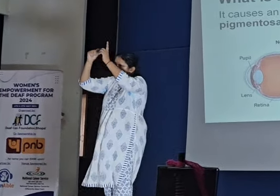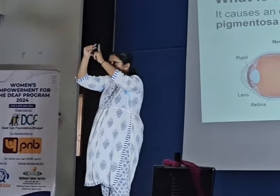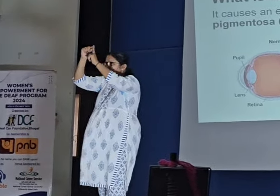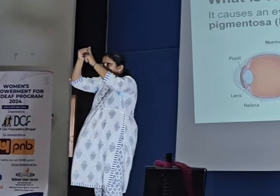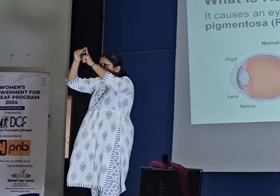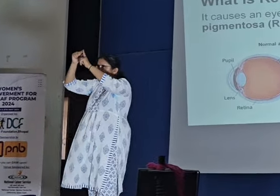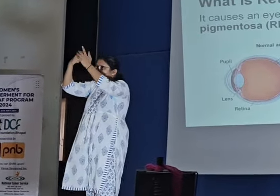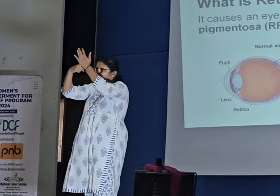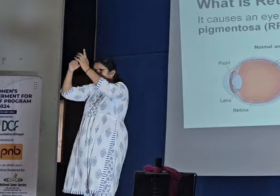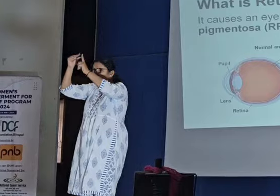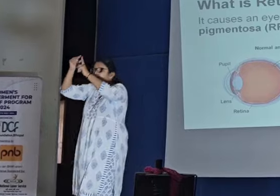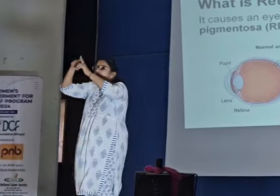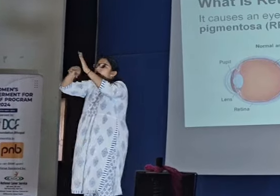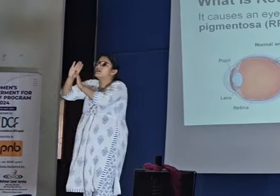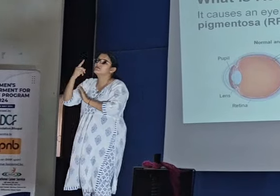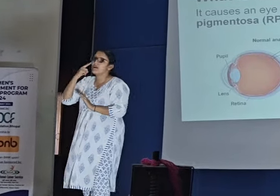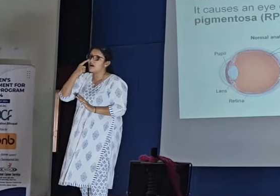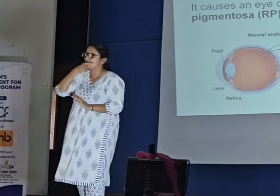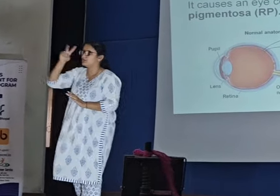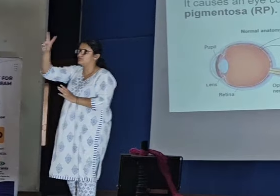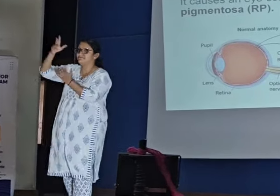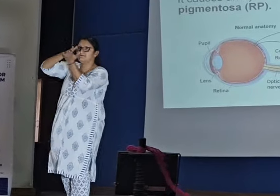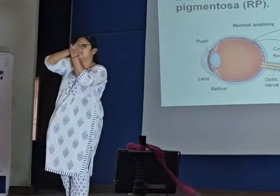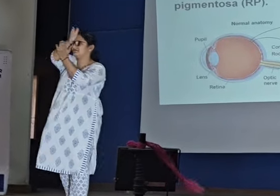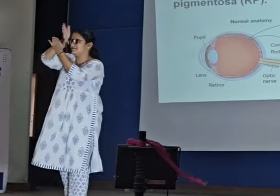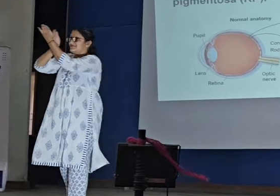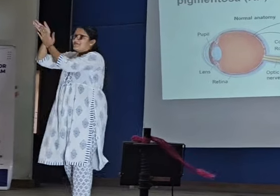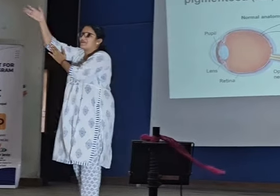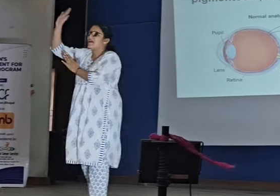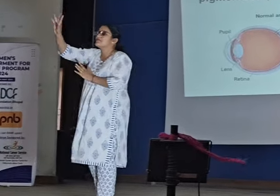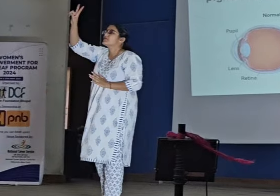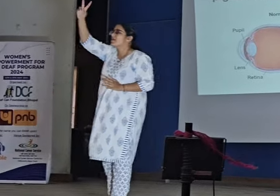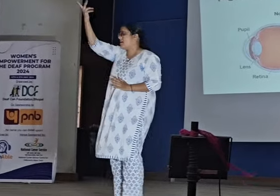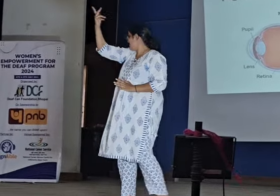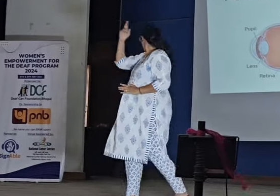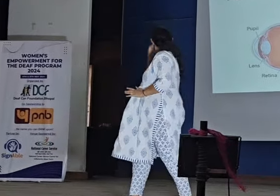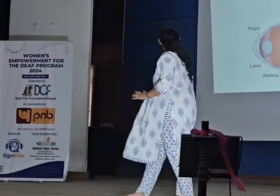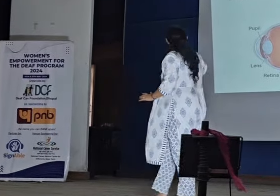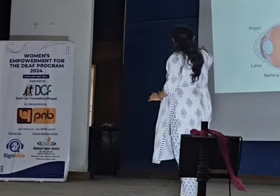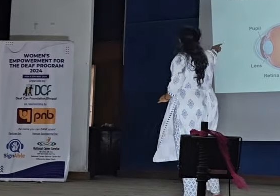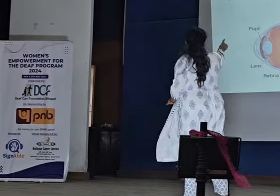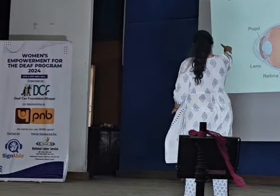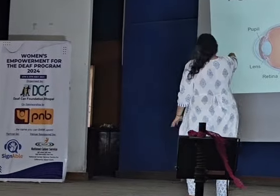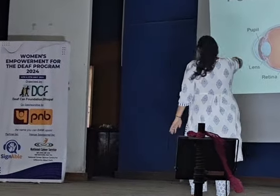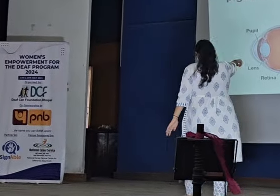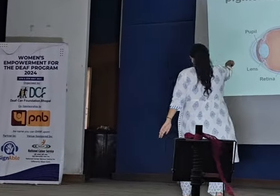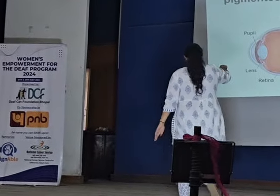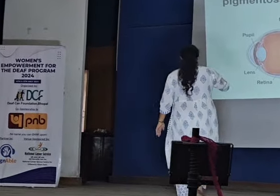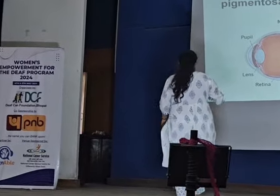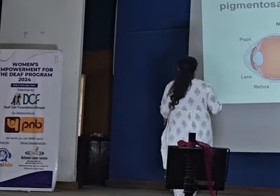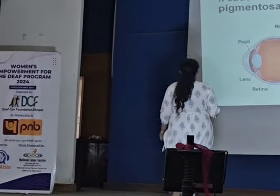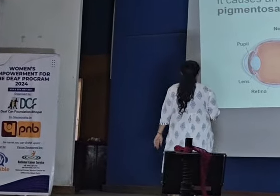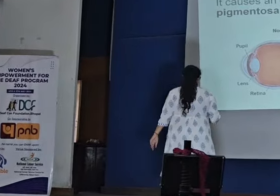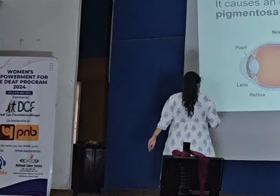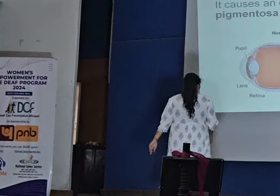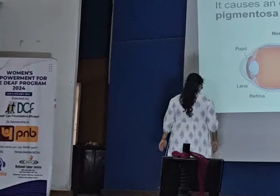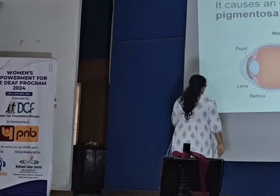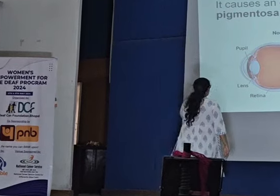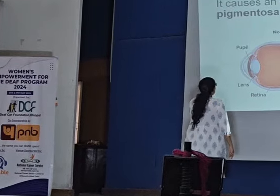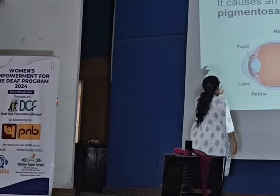पिगमेंटोसा है, ये जब जो इसका मीनिंग क्या है इसको बताना चाहिए, इसमें दो तरह की चीजें रहती हैं, जैसे कि आप देख पा रहे हैं